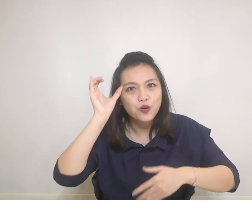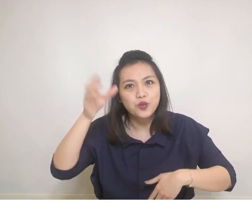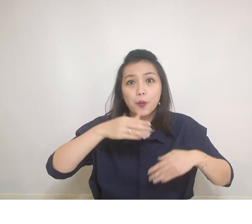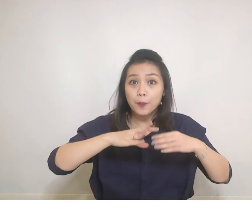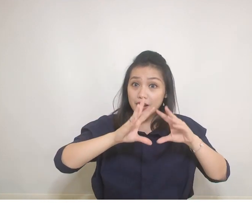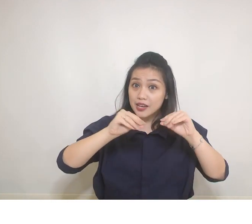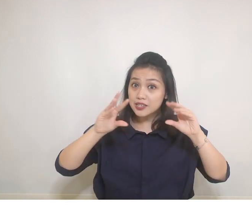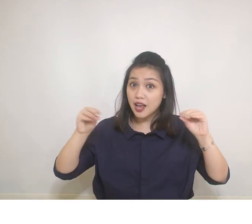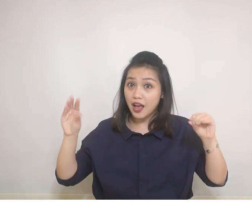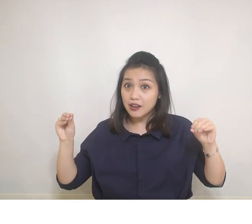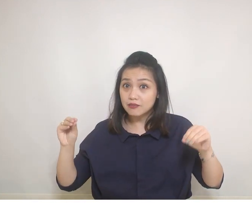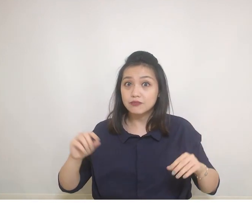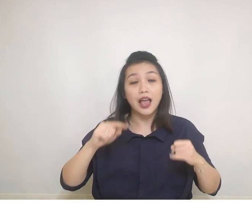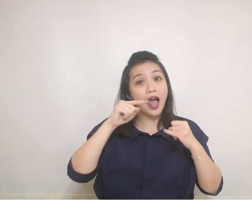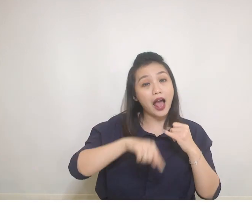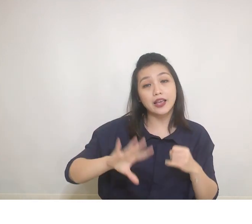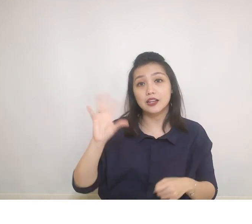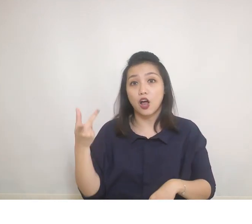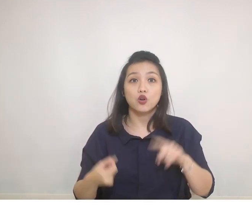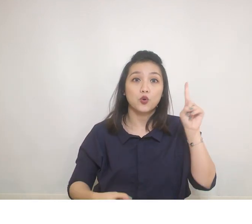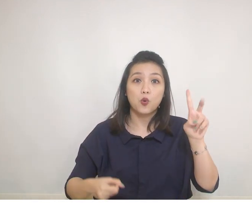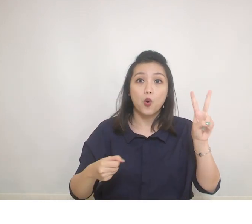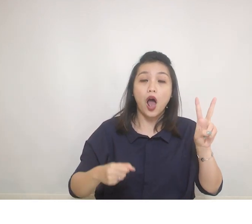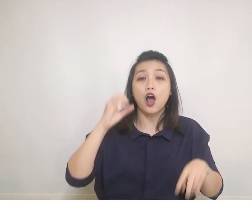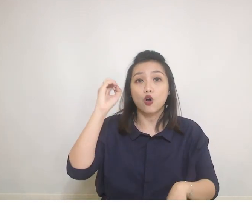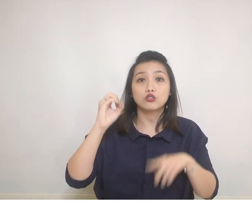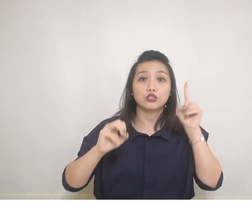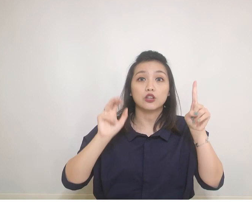apa terjadi, gimana? Ya,